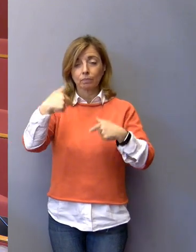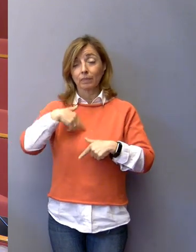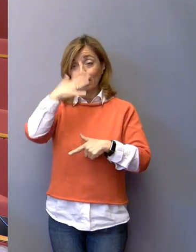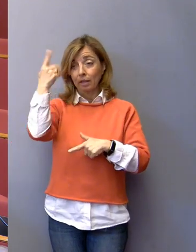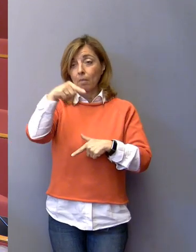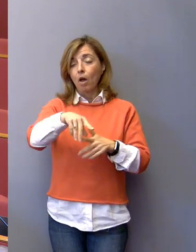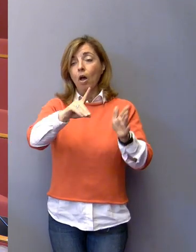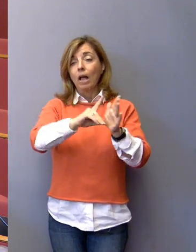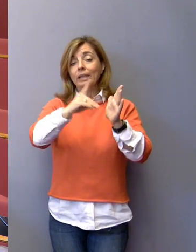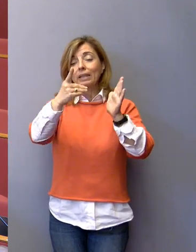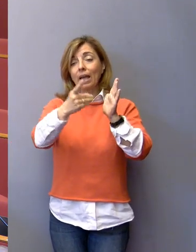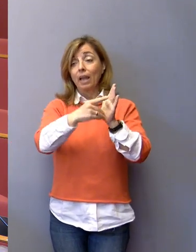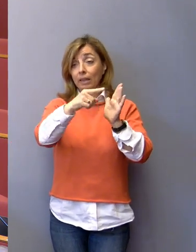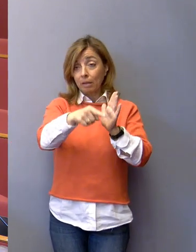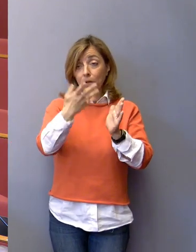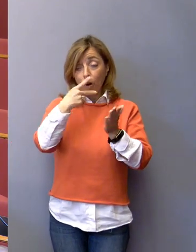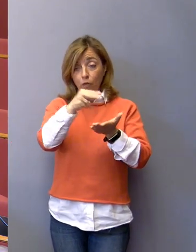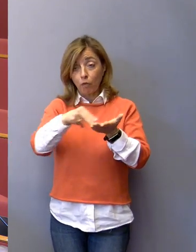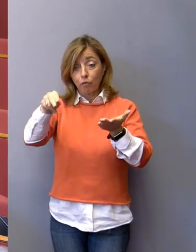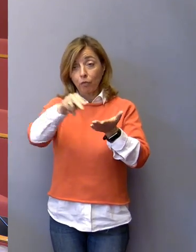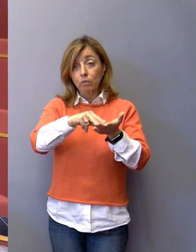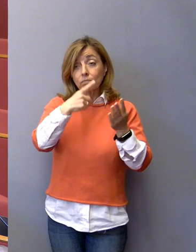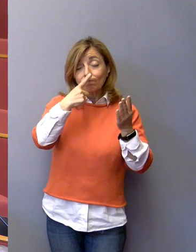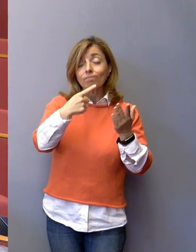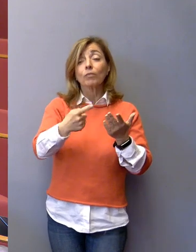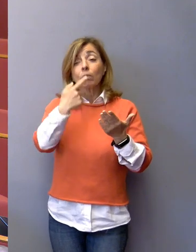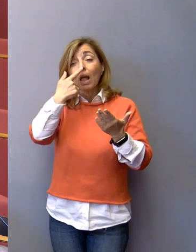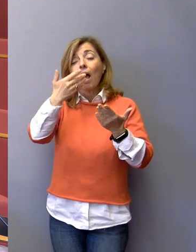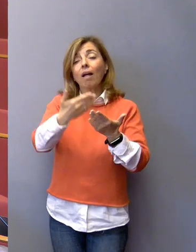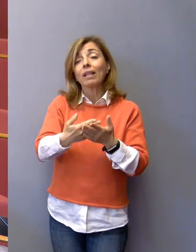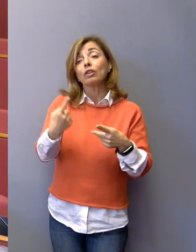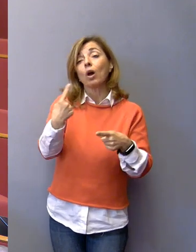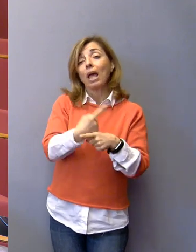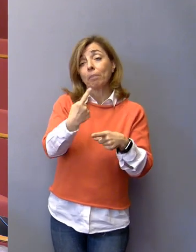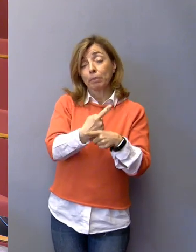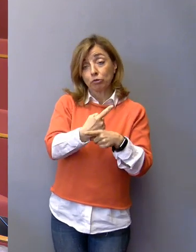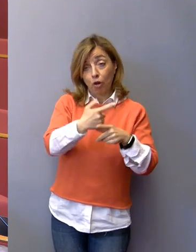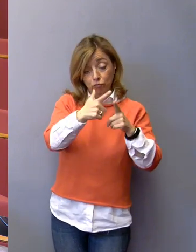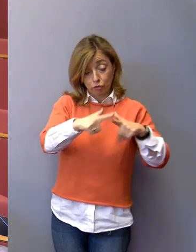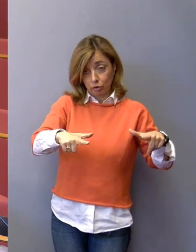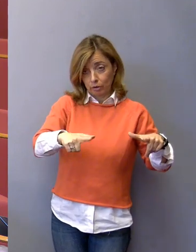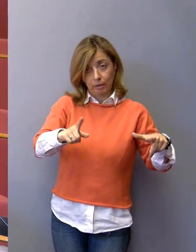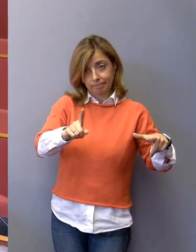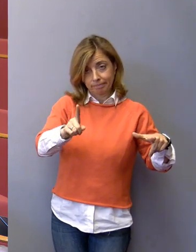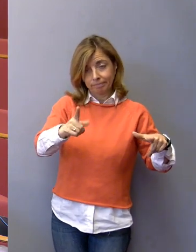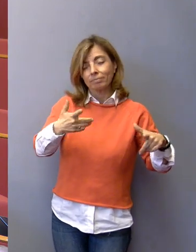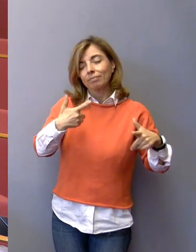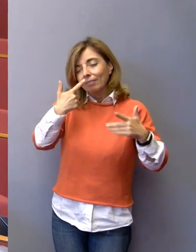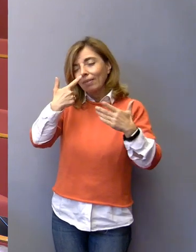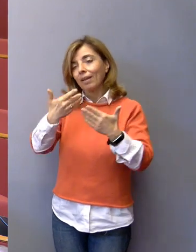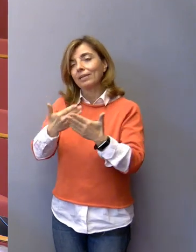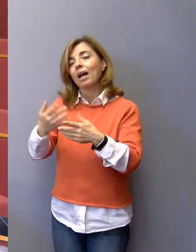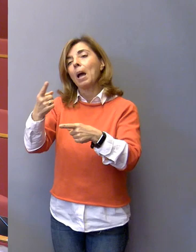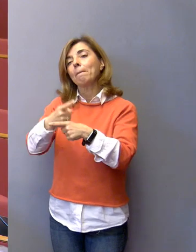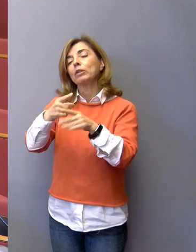corrisponda alle esigenze della città ma corrisponde alle esigenze di qualcuno qualcuno che mediamente sono coloro con